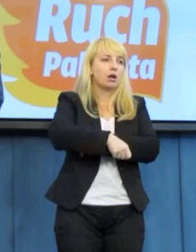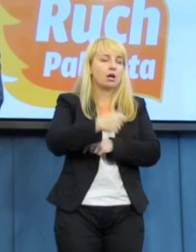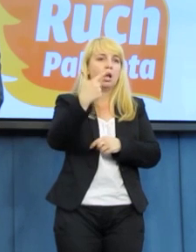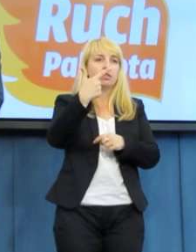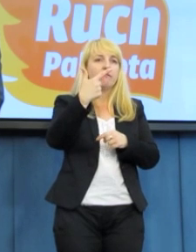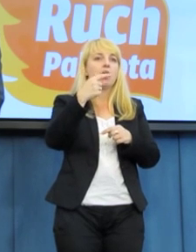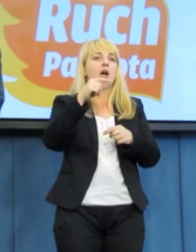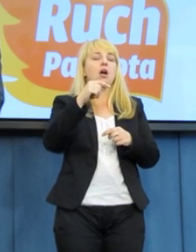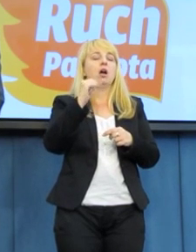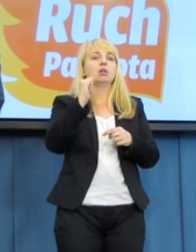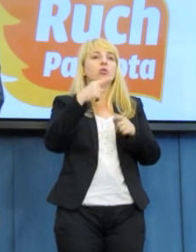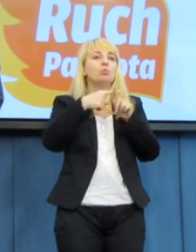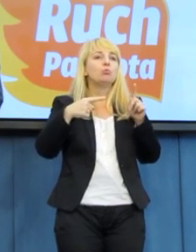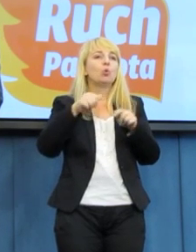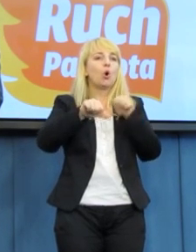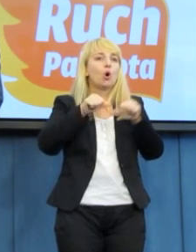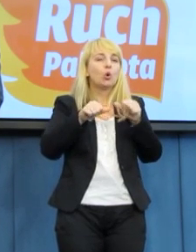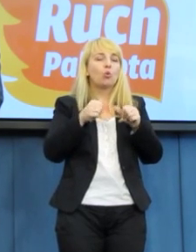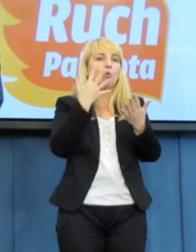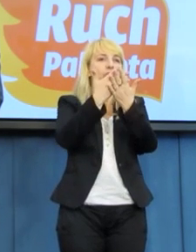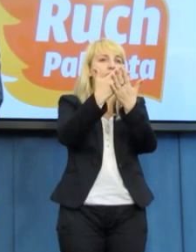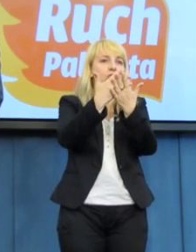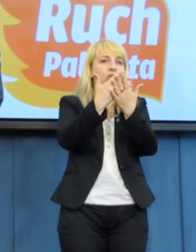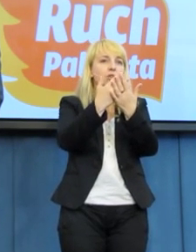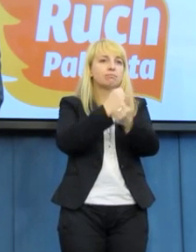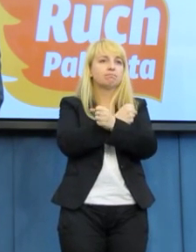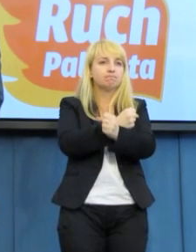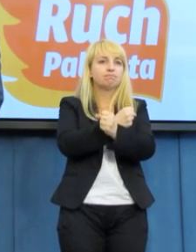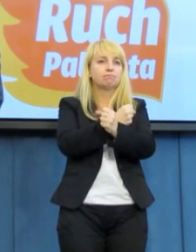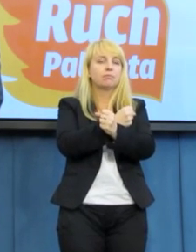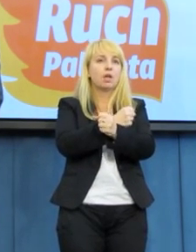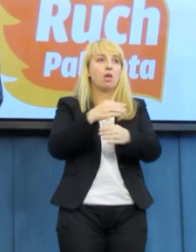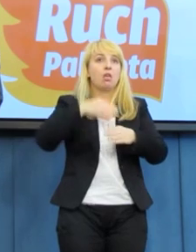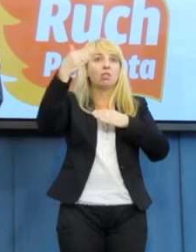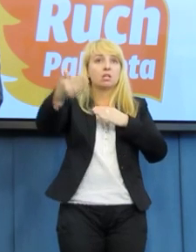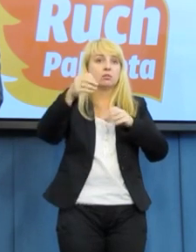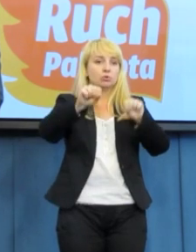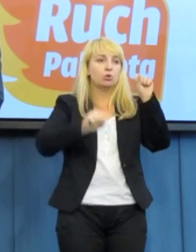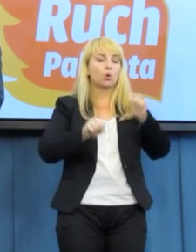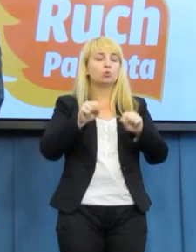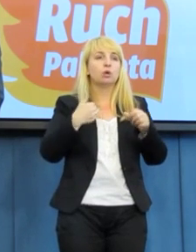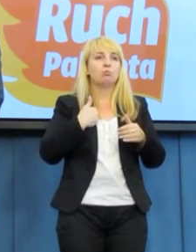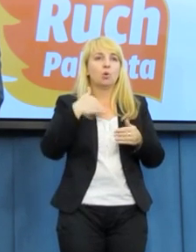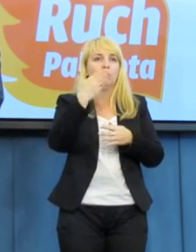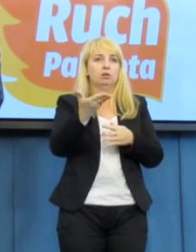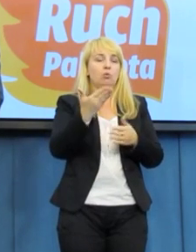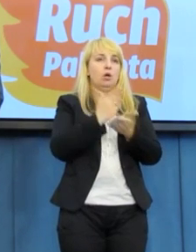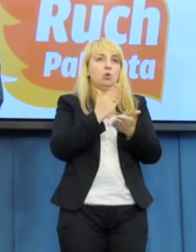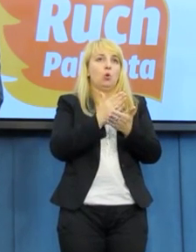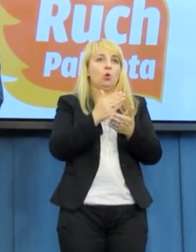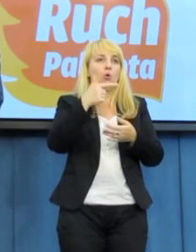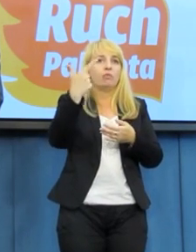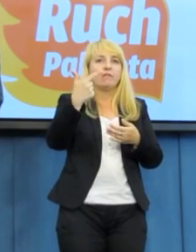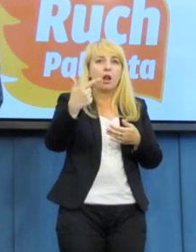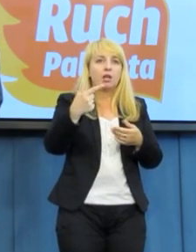bezwzględnego więzienia. Nagle w kolejnej instancji zostaje mu złagodzona kara na 2 lata w